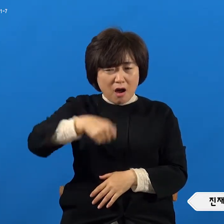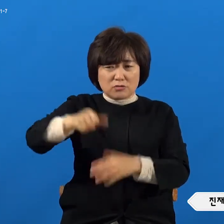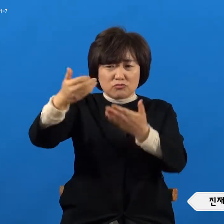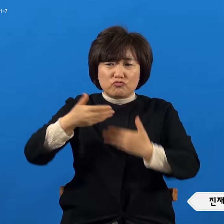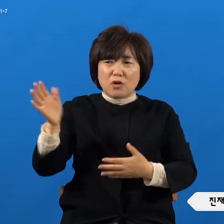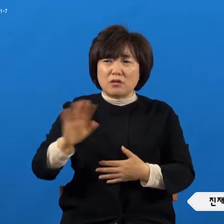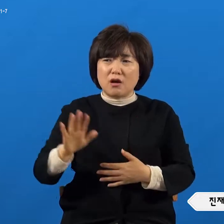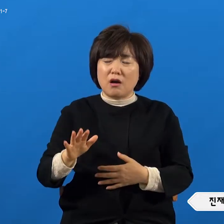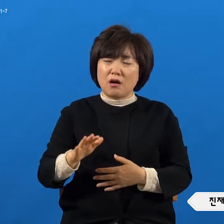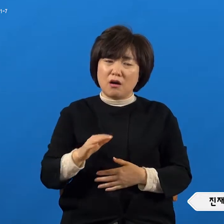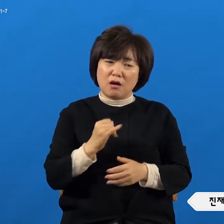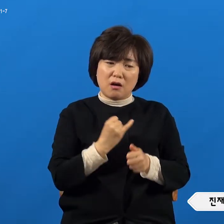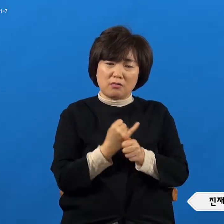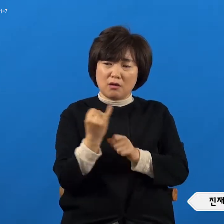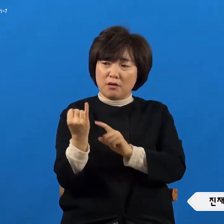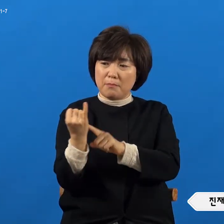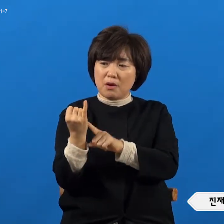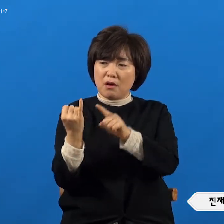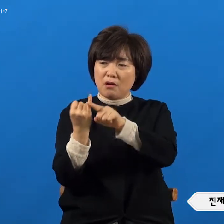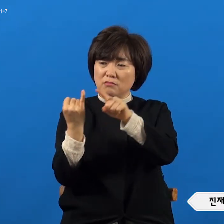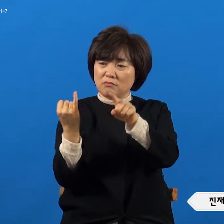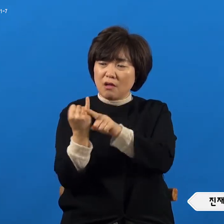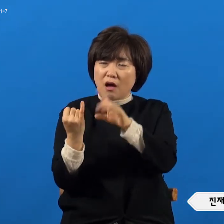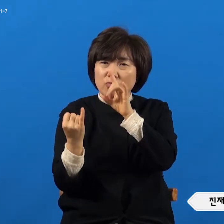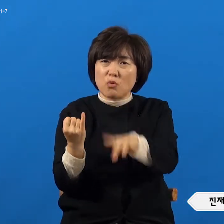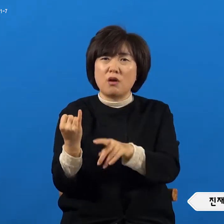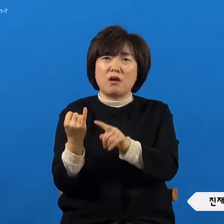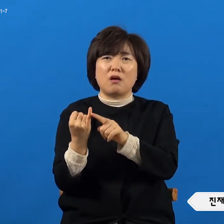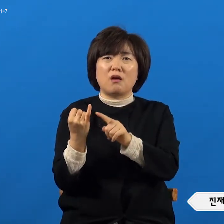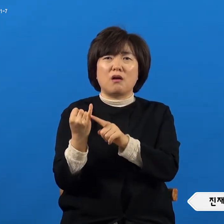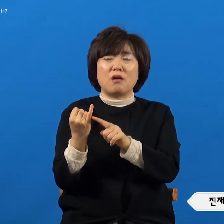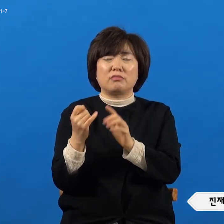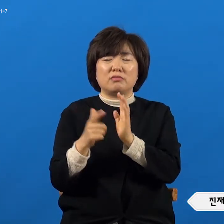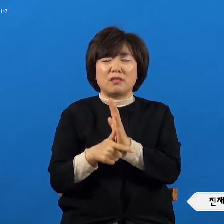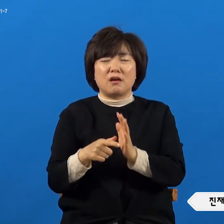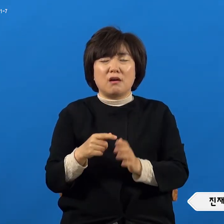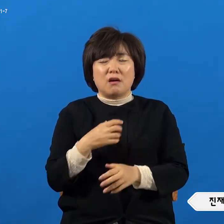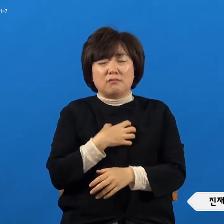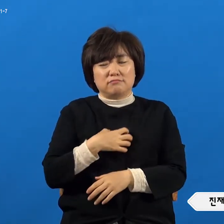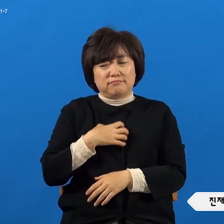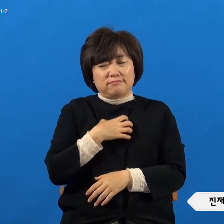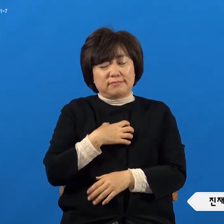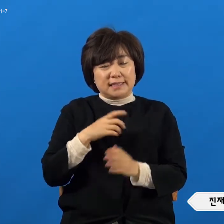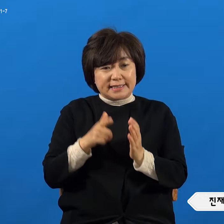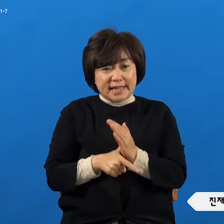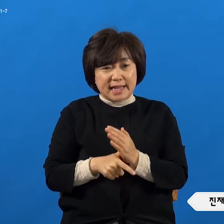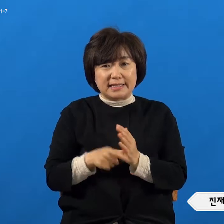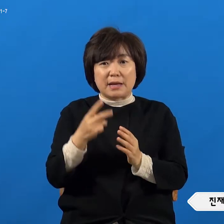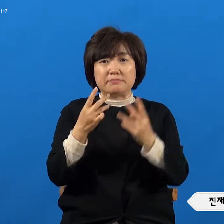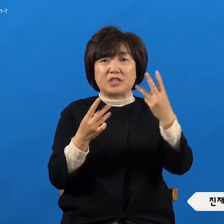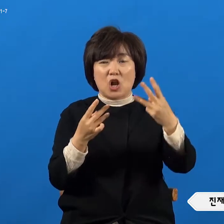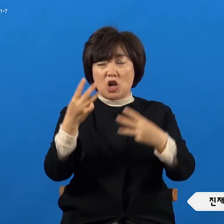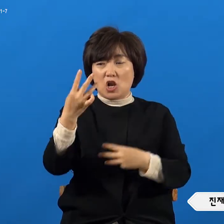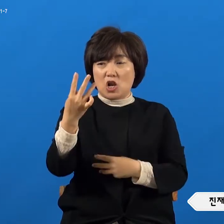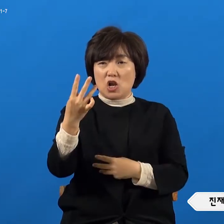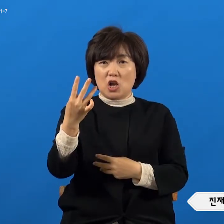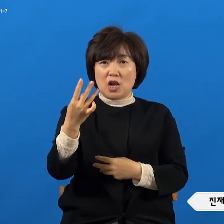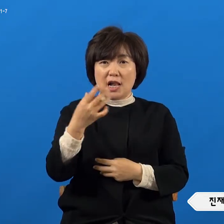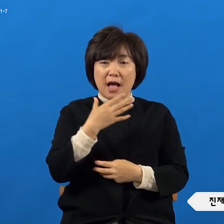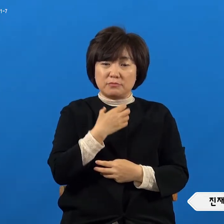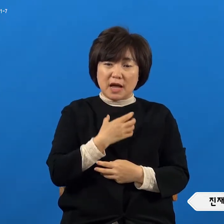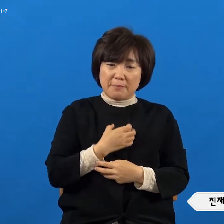그의 아내가 잉태하지 못합니다. 그때 오늘 말씀 보니까 3절에 아브라함이